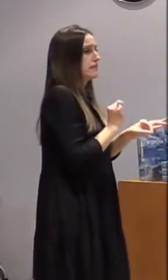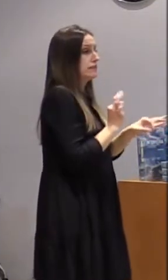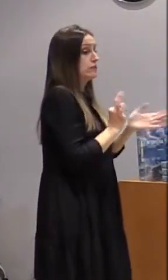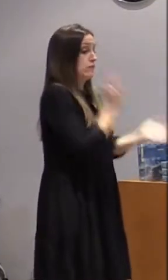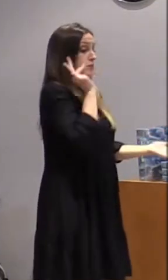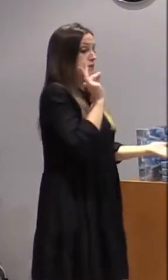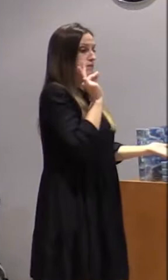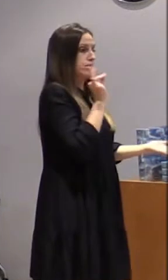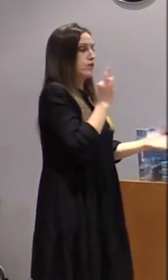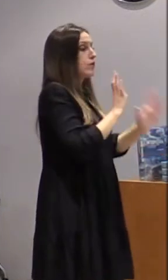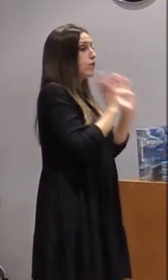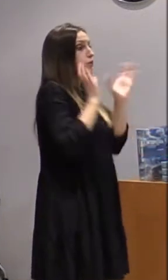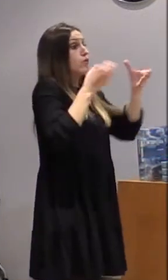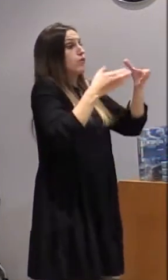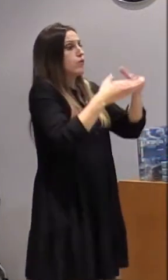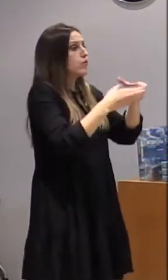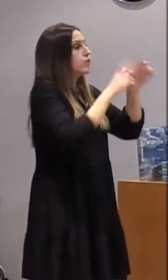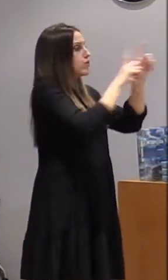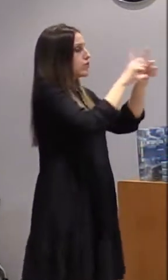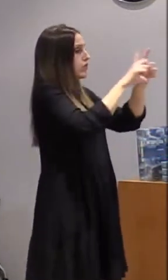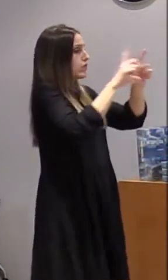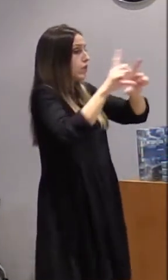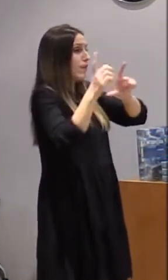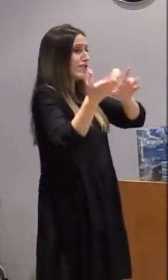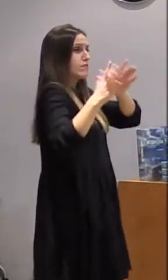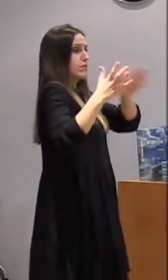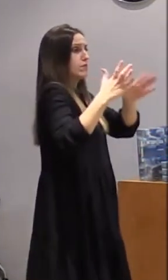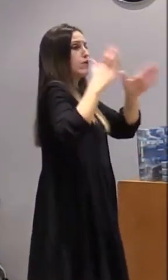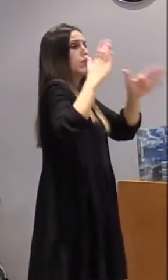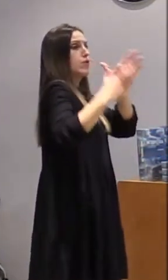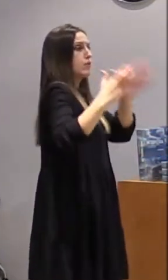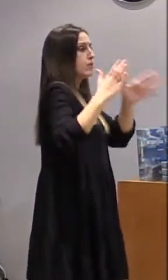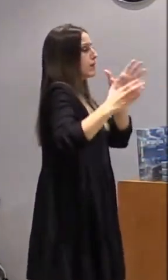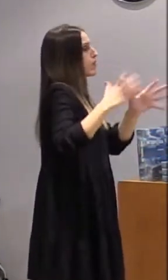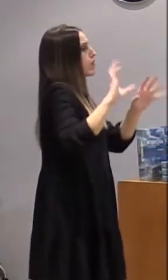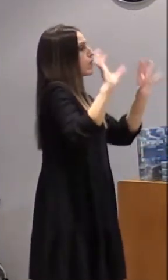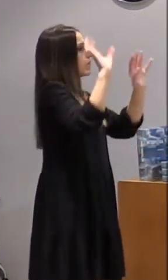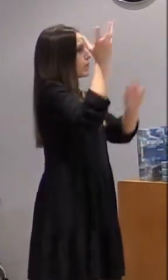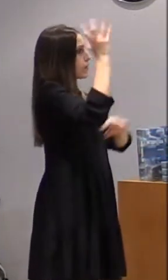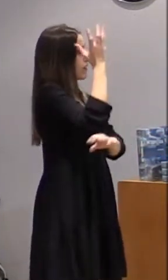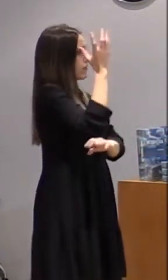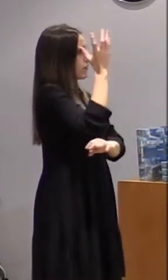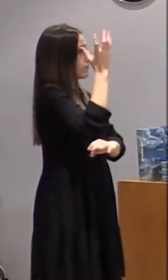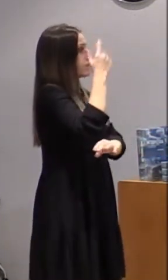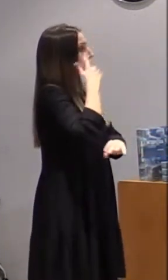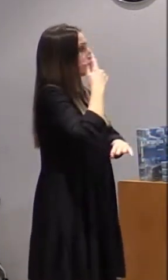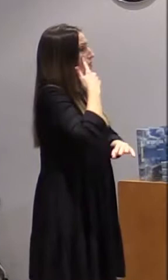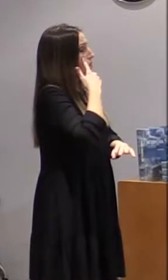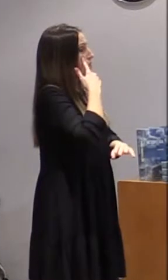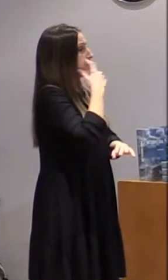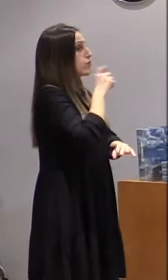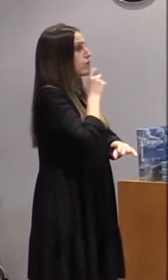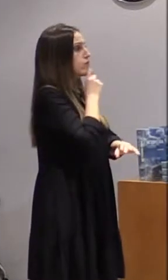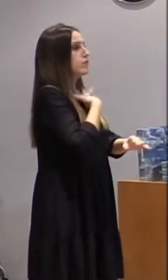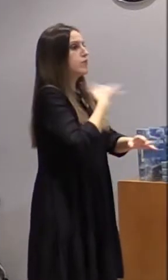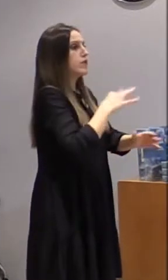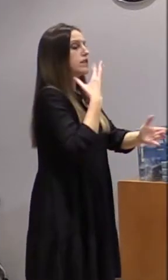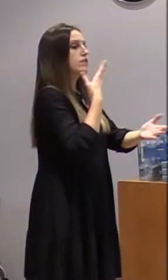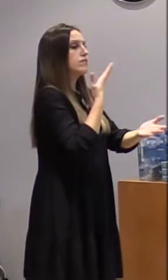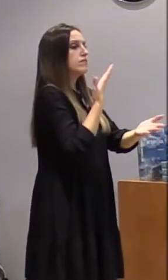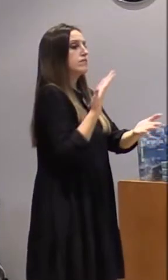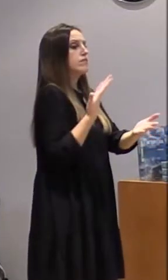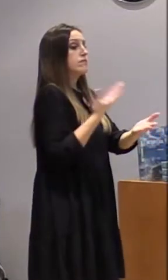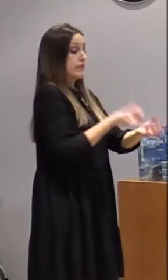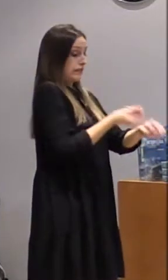un conjunto de cuadros, da un sentido a un periodo, a un clima. Y vamos a ver cómo eso además nos puede proporcionar